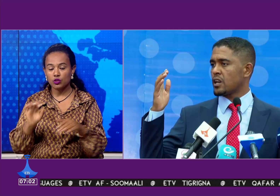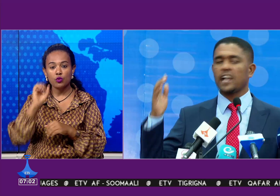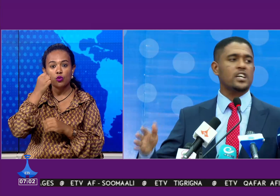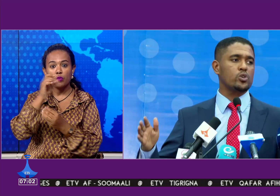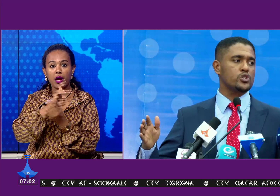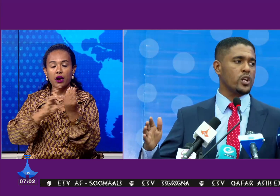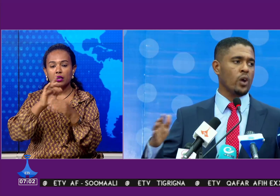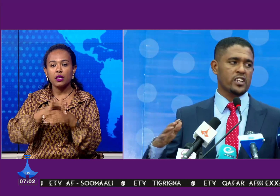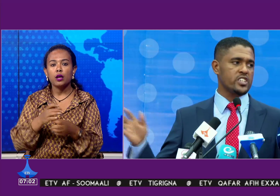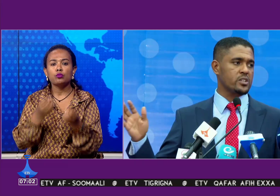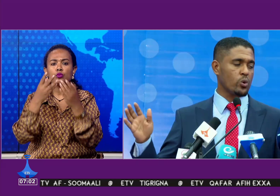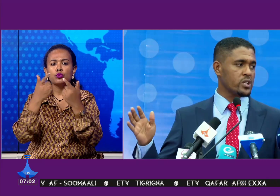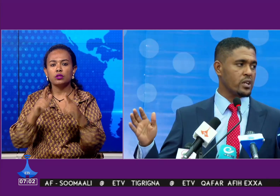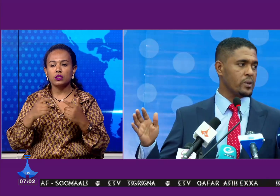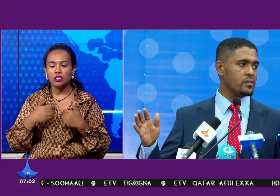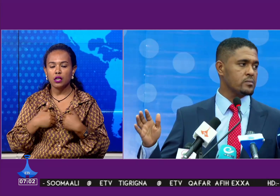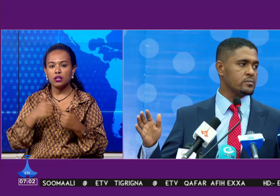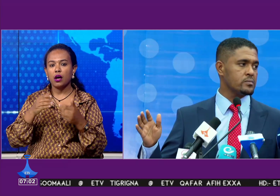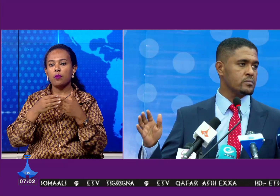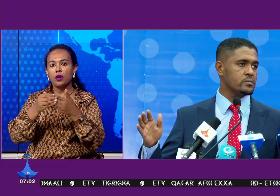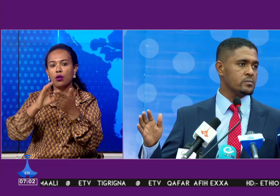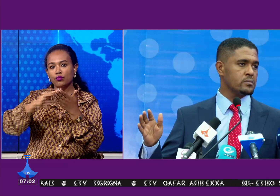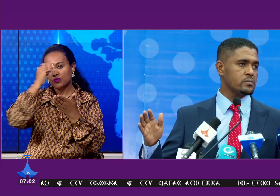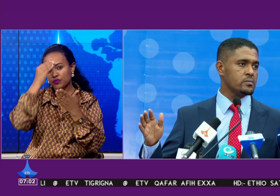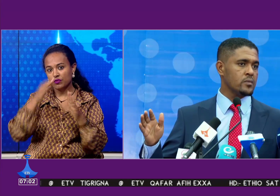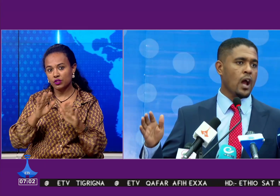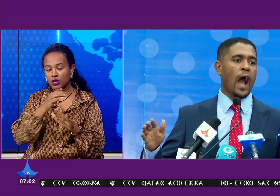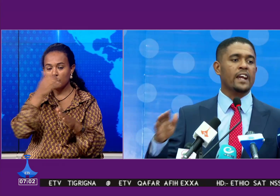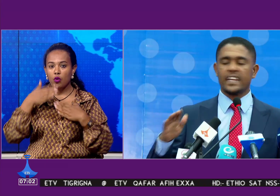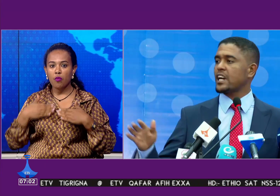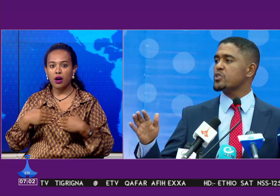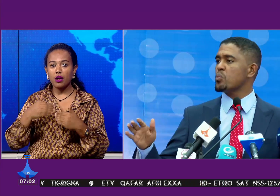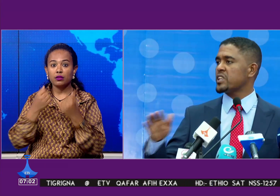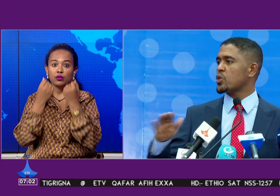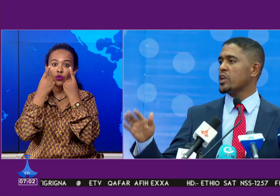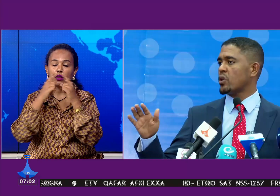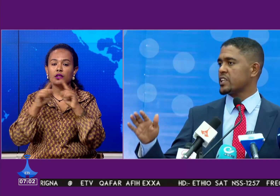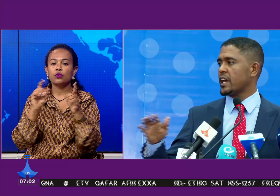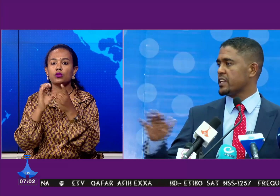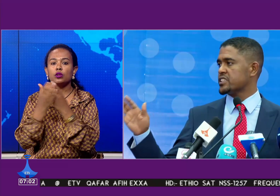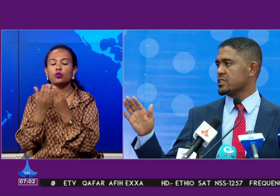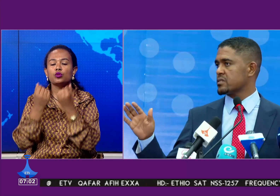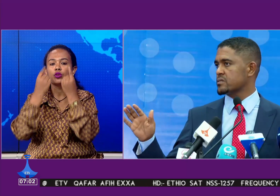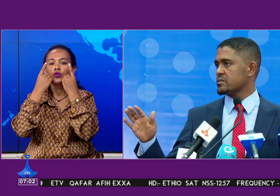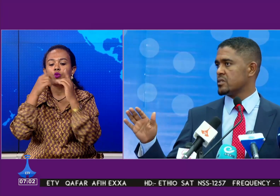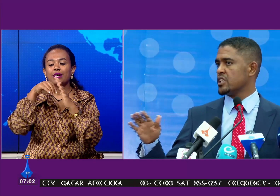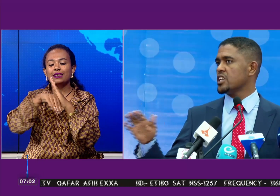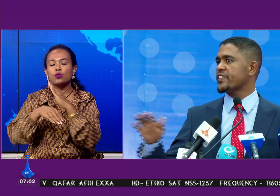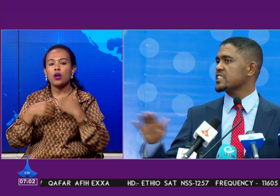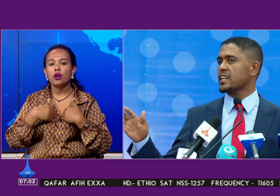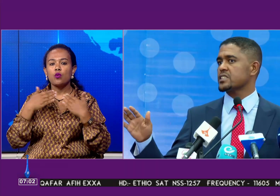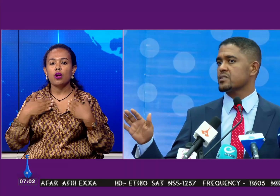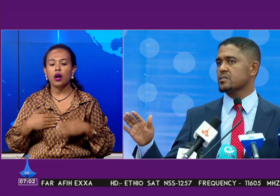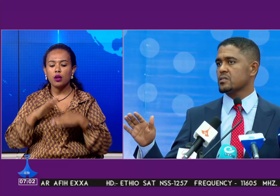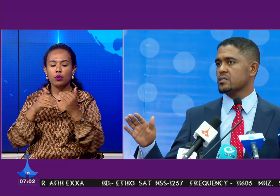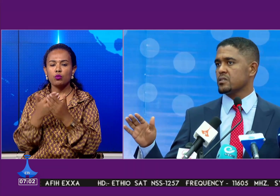ላይ ብዙ እድል እንዳለ አመራሩም ተምሯል። ሌላውም አካል ተረድቶታል። ነገር ግን ሁኔታዎችን ተረድቶ ከስሩ ያለውን አካል በሙሉ